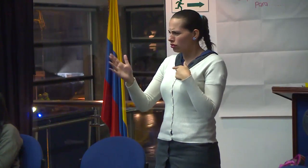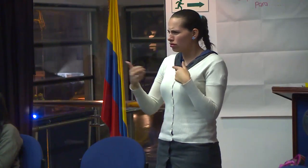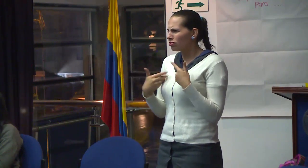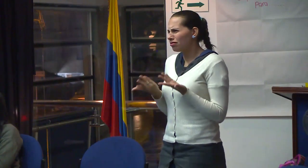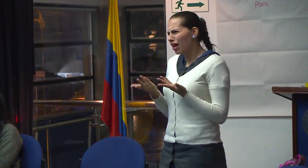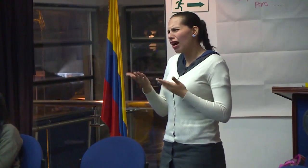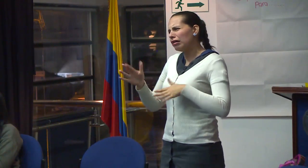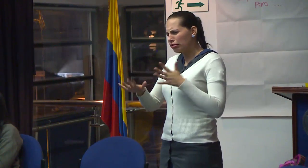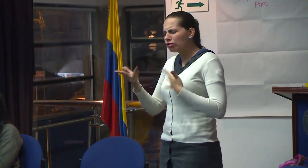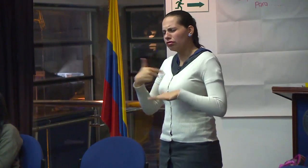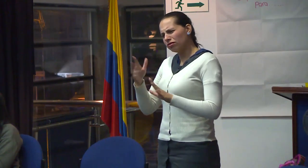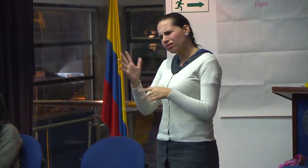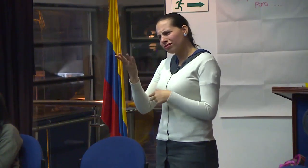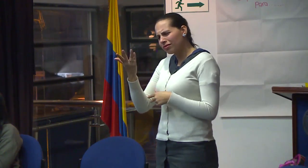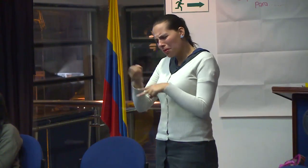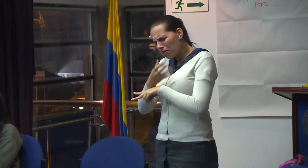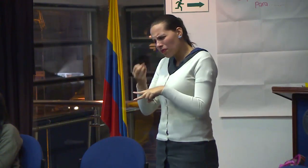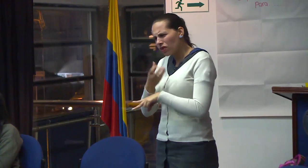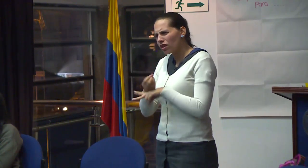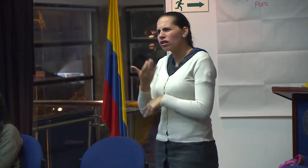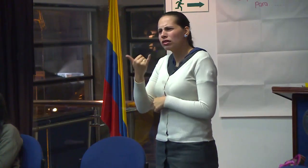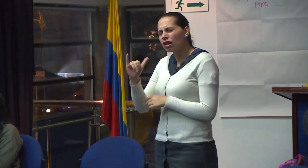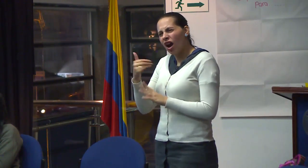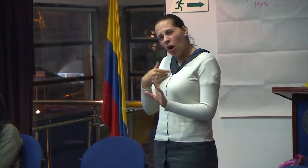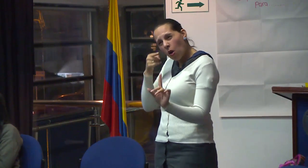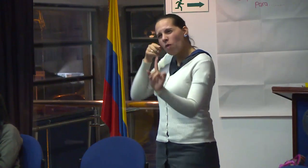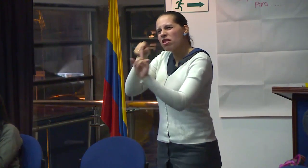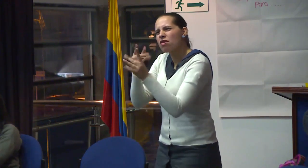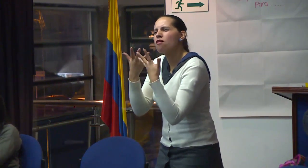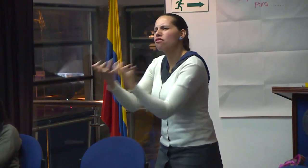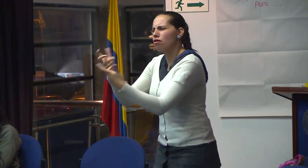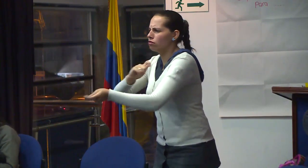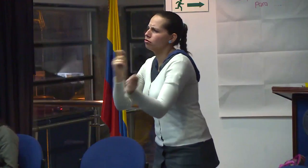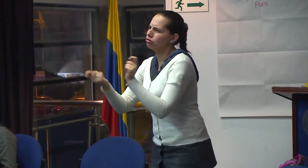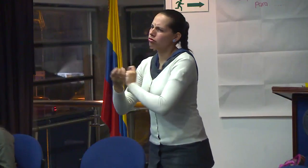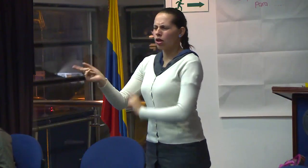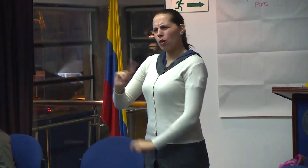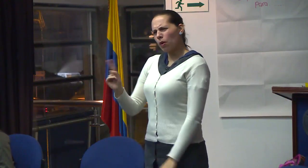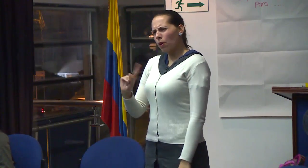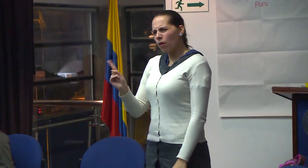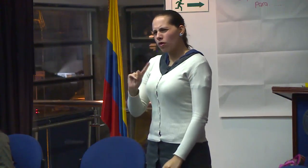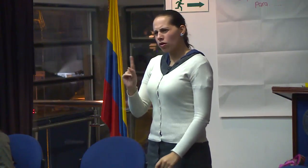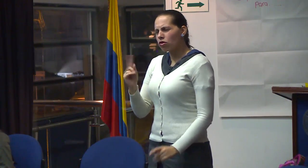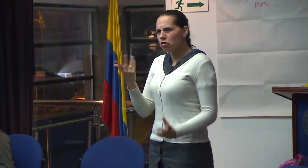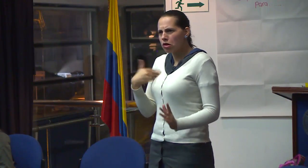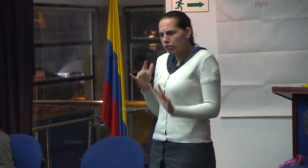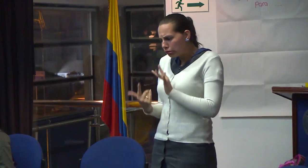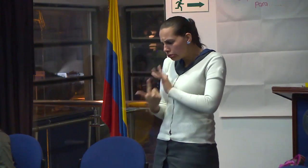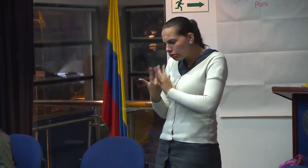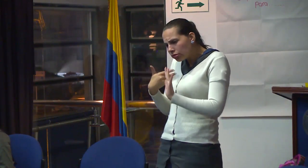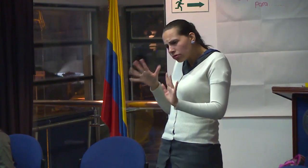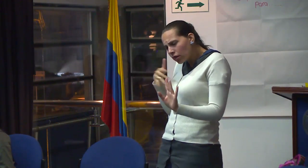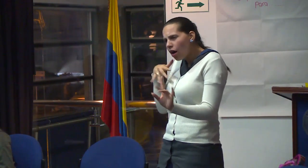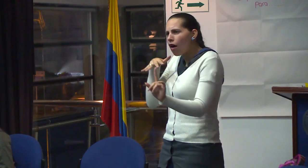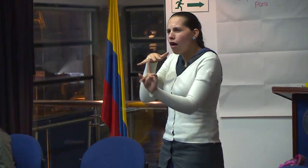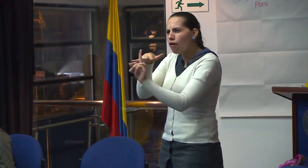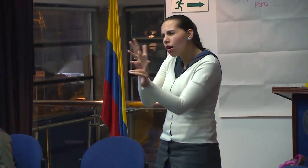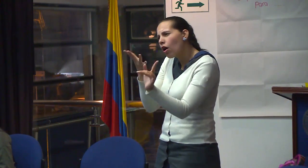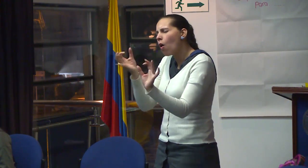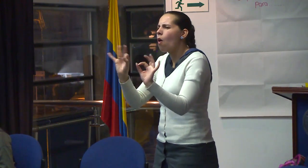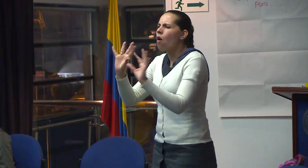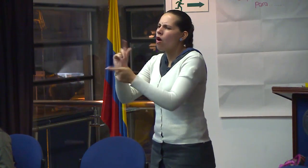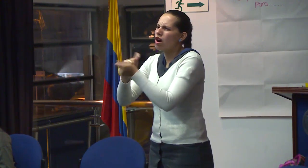intención de transformar, pero sí termina afectando y haciendo unos cambios, que de pronto no